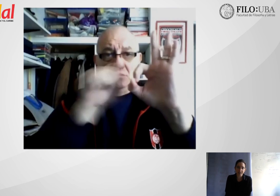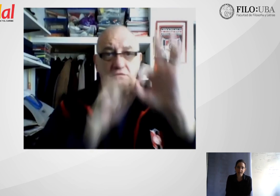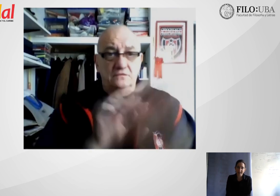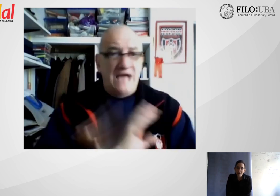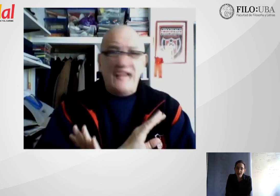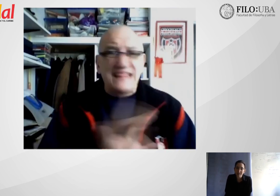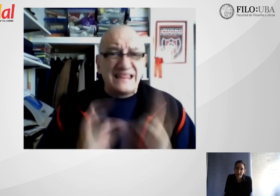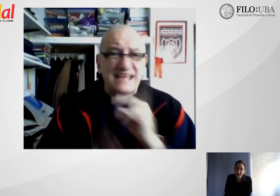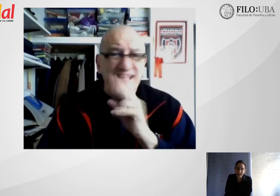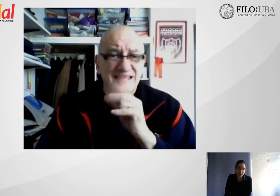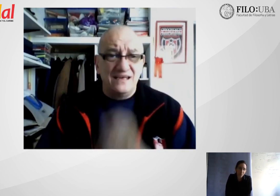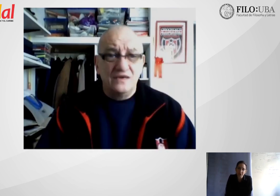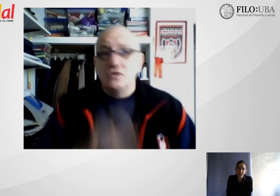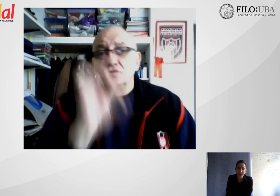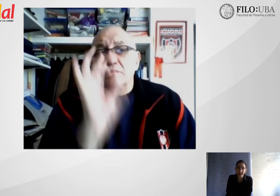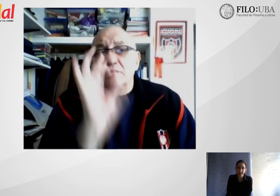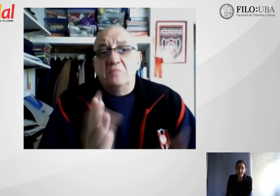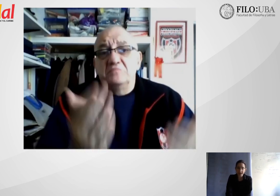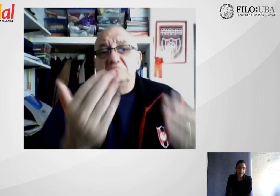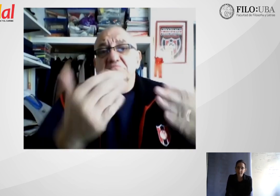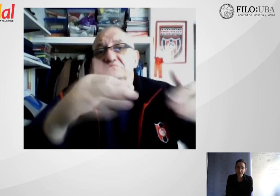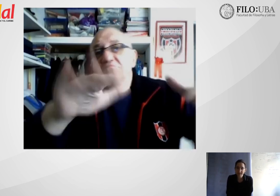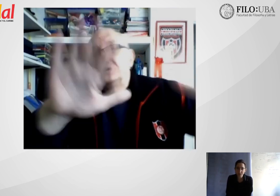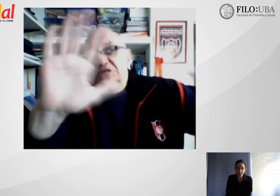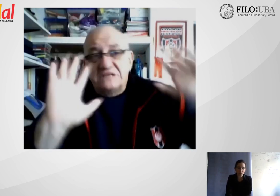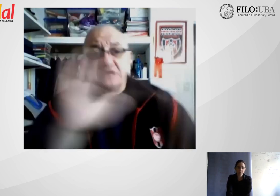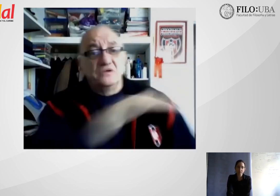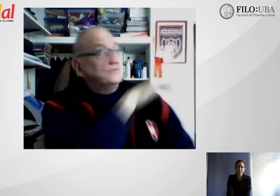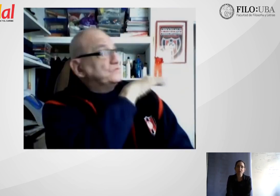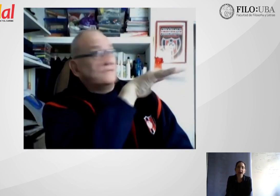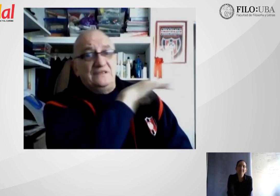tendría que estar. Y ahora la verdad que hay momentos que es nada. Habla el presidente y